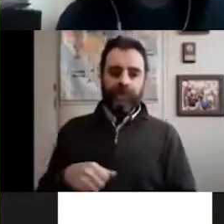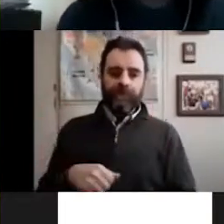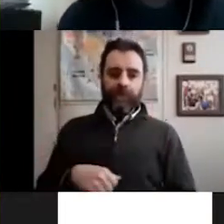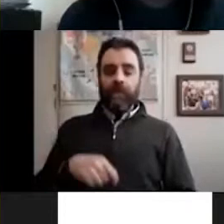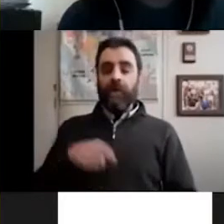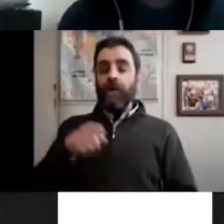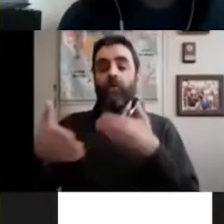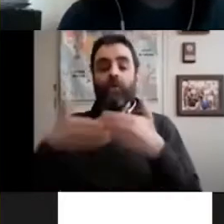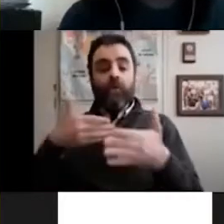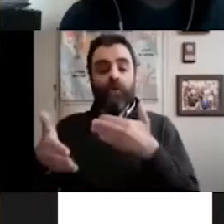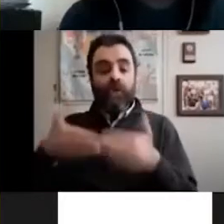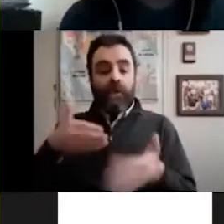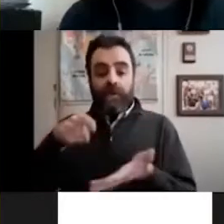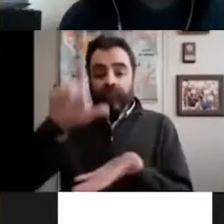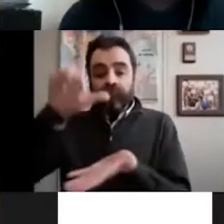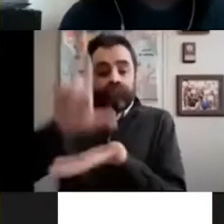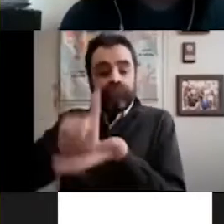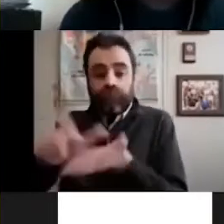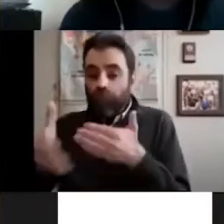Bien.